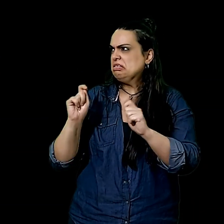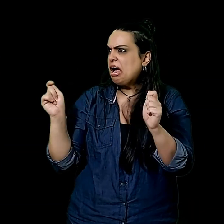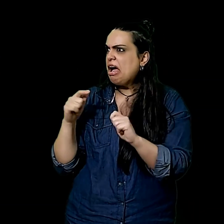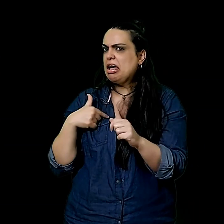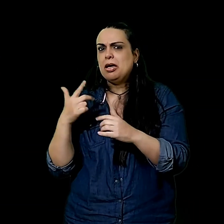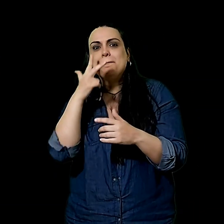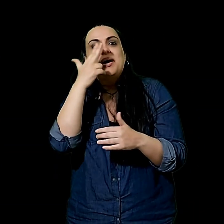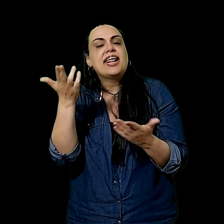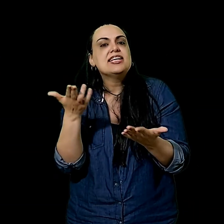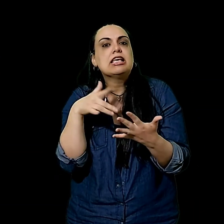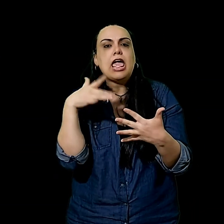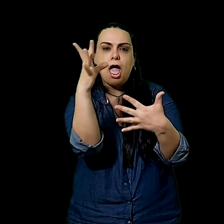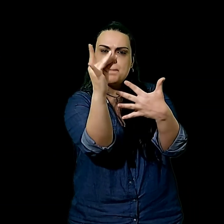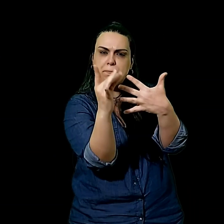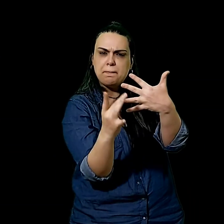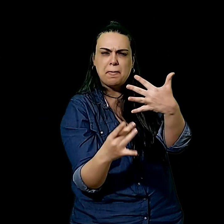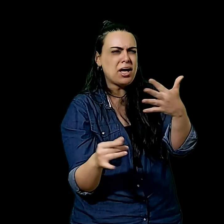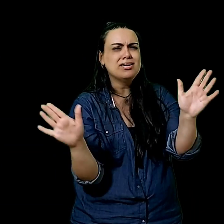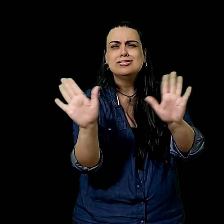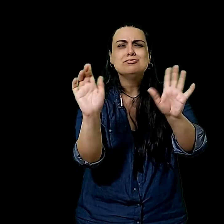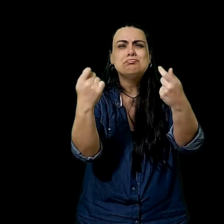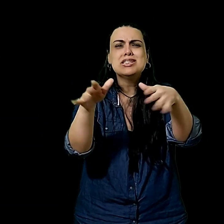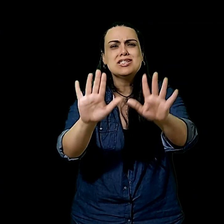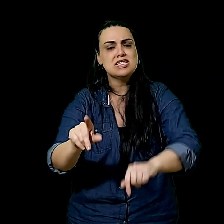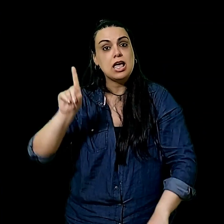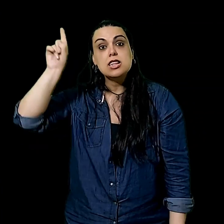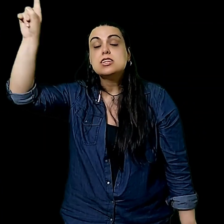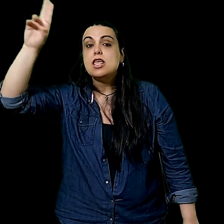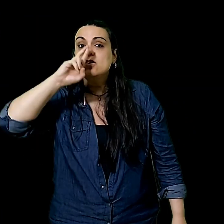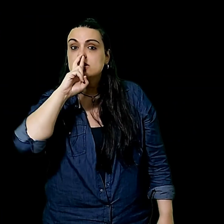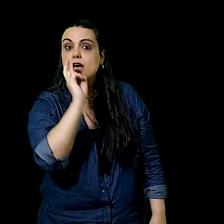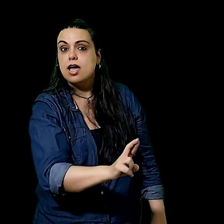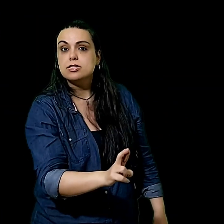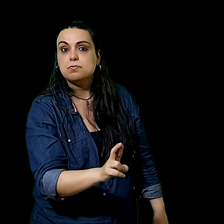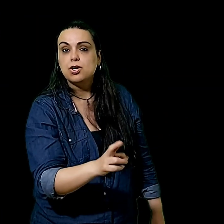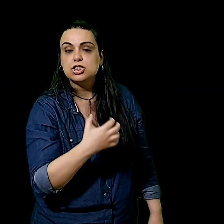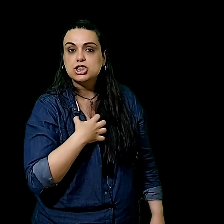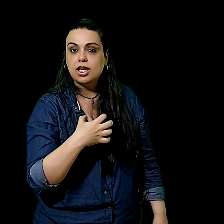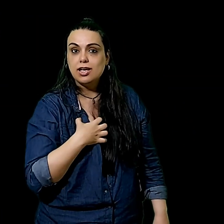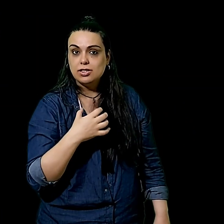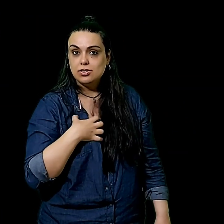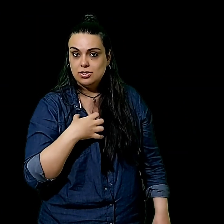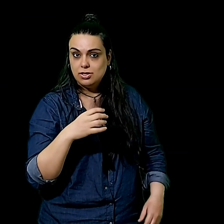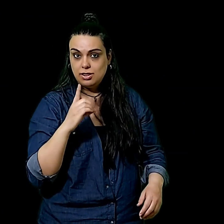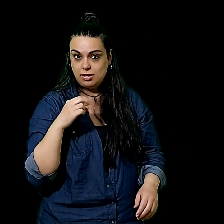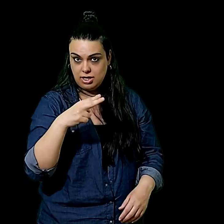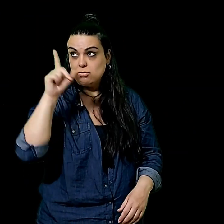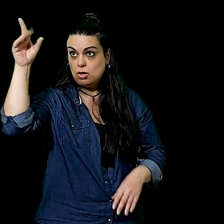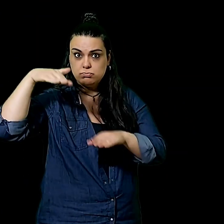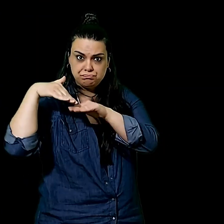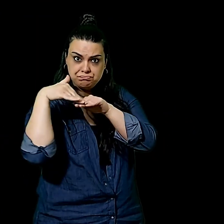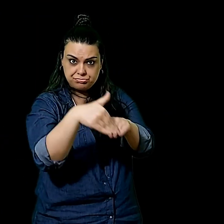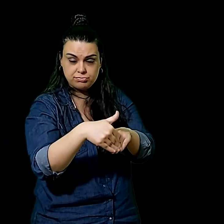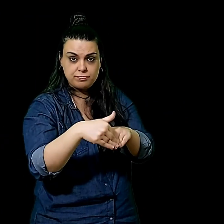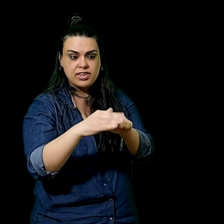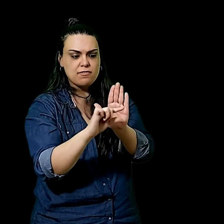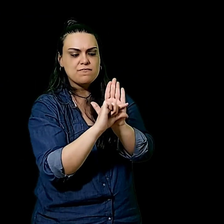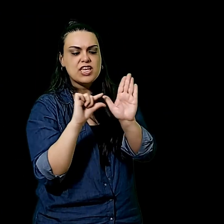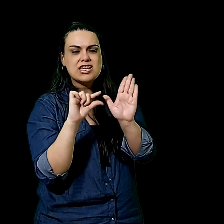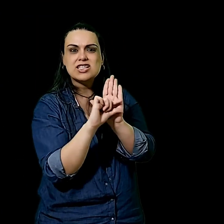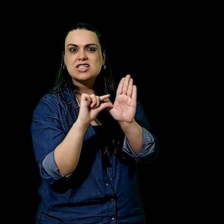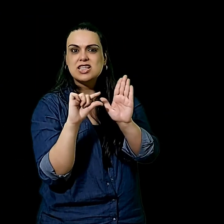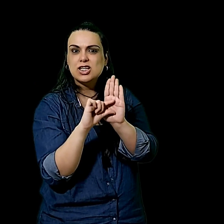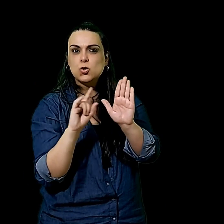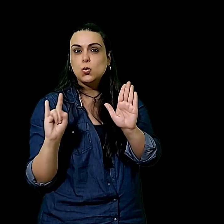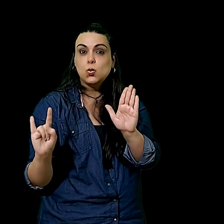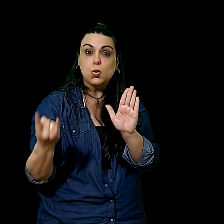a especificidade de quando tudo aquilo vai acontecer. Sabe como Deus responde a Daniel? Isso está no final. É um dos versículos finais, se